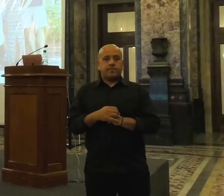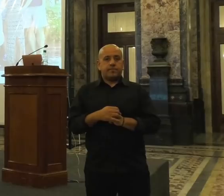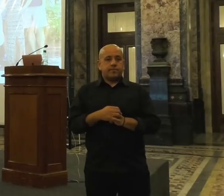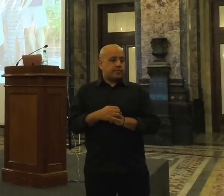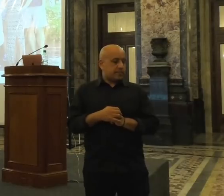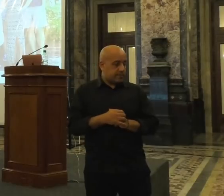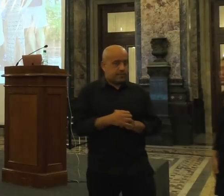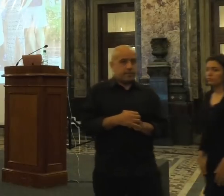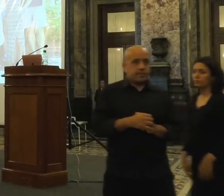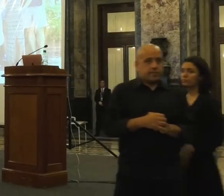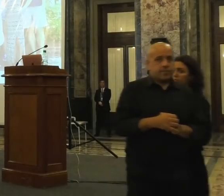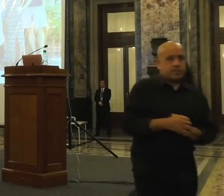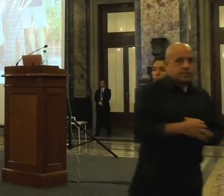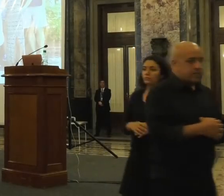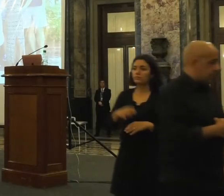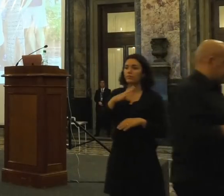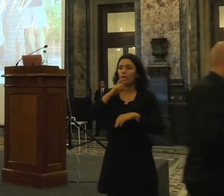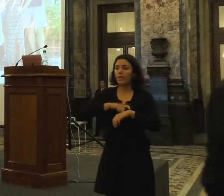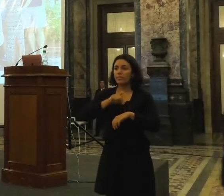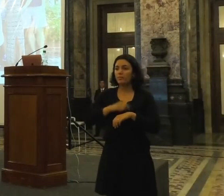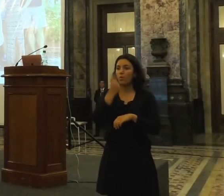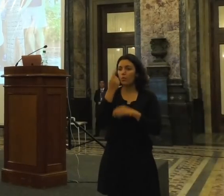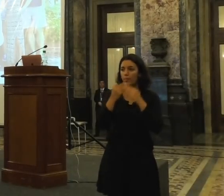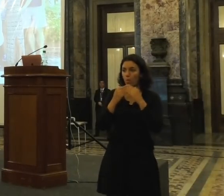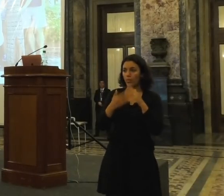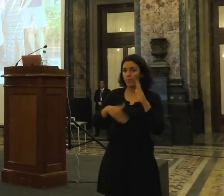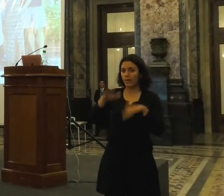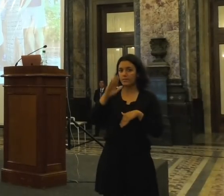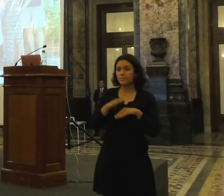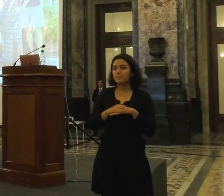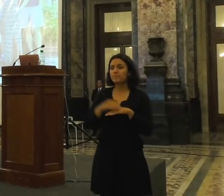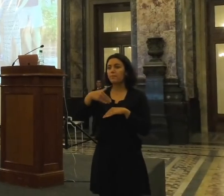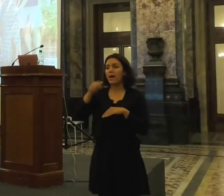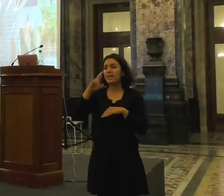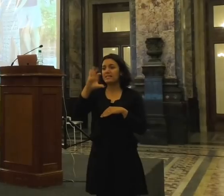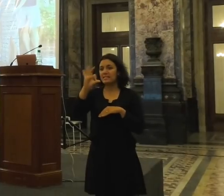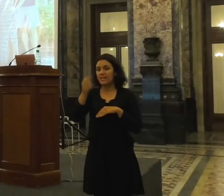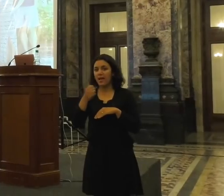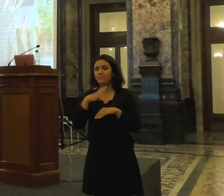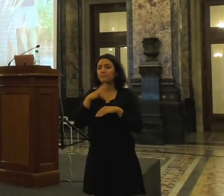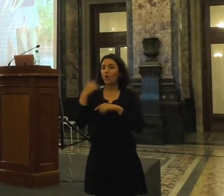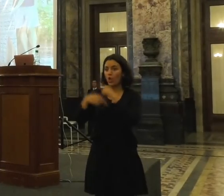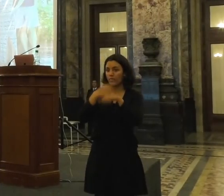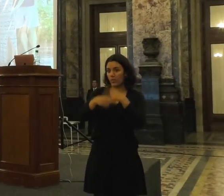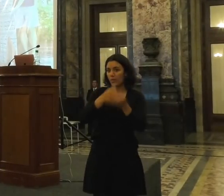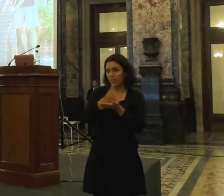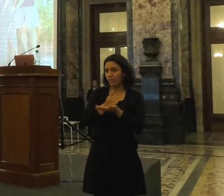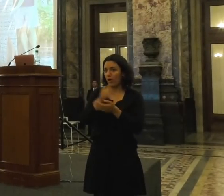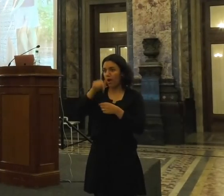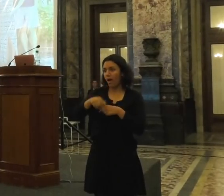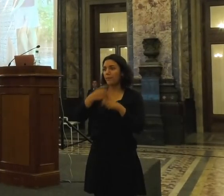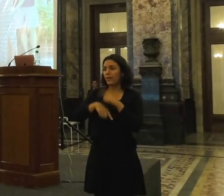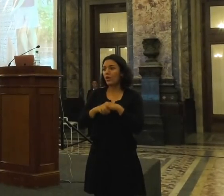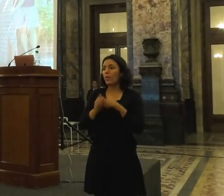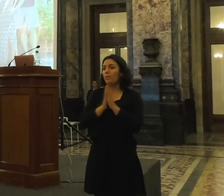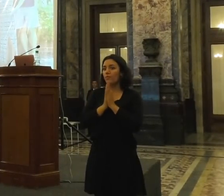Tenemos tiempo para Juan, para una pregunta más. Marisa va a seguir por acá, así que, pero les pido por favor que no se